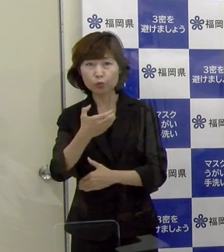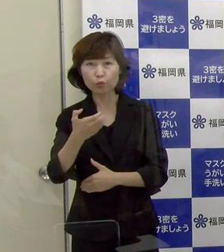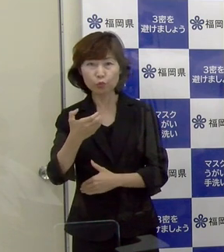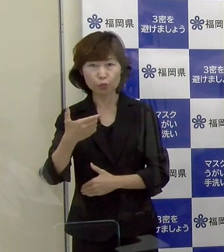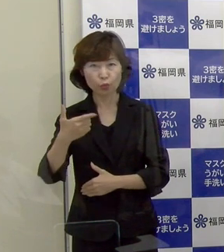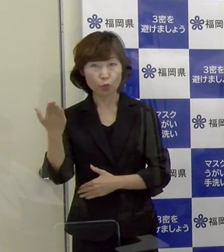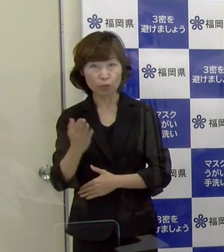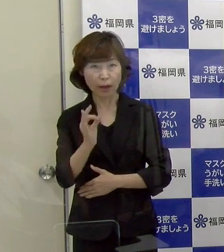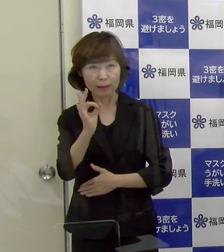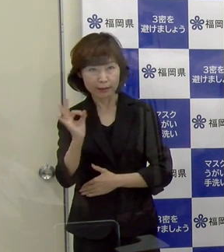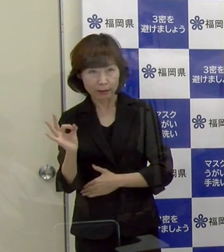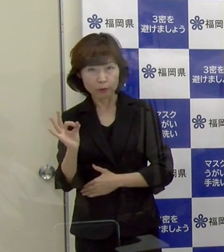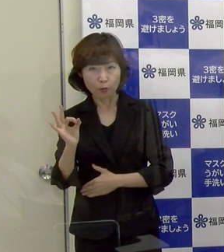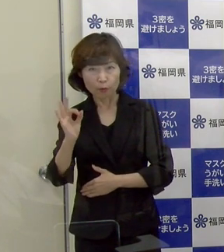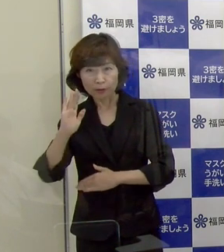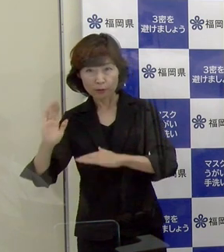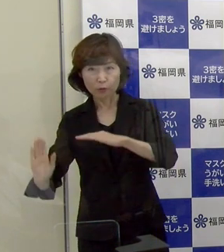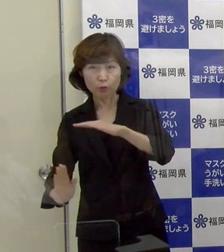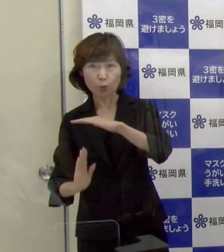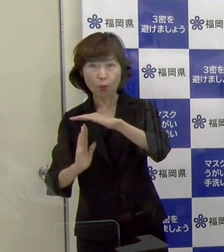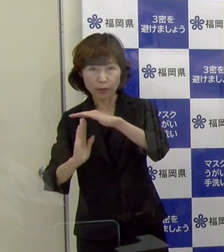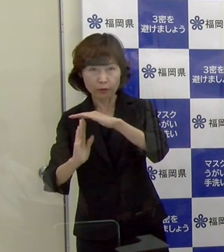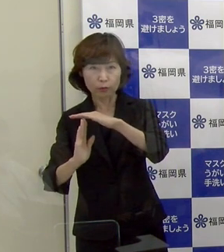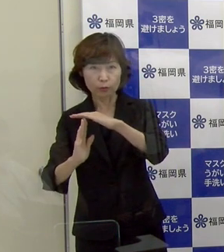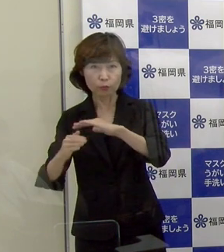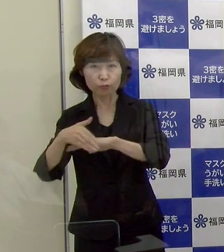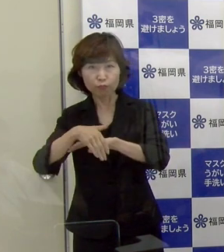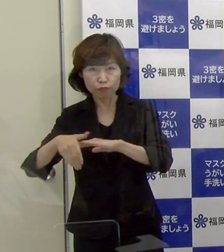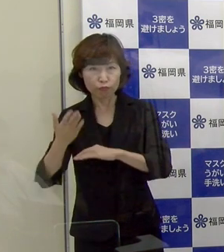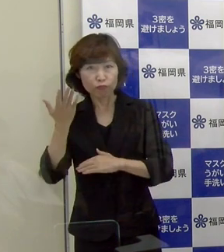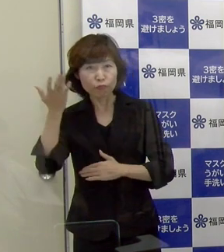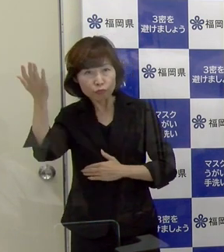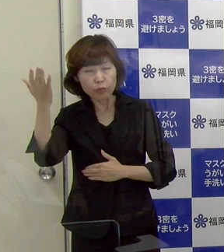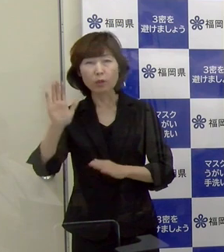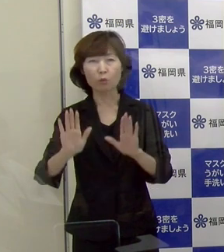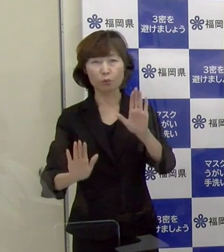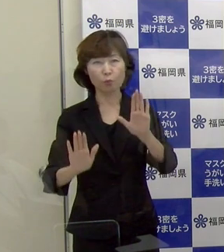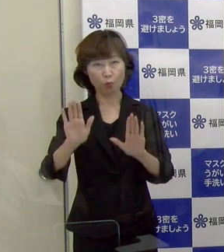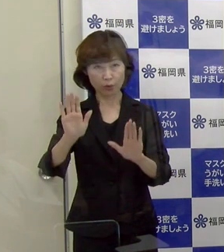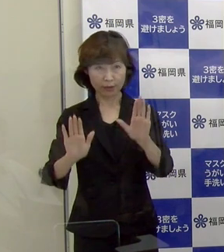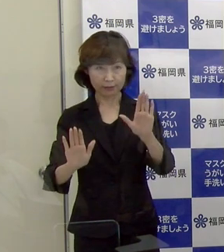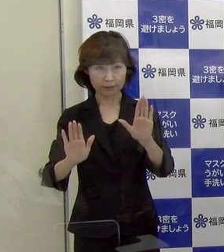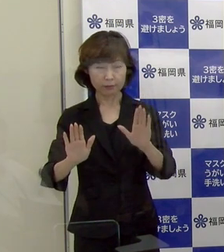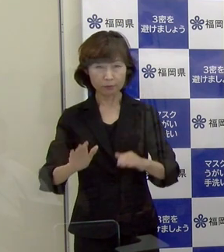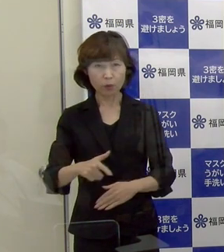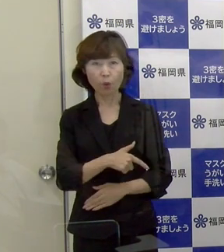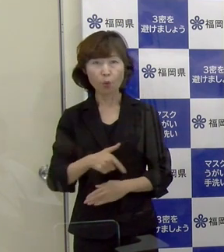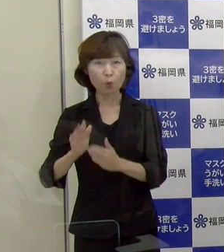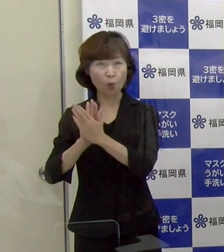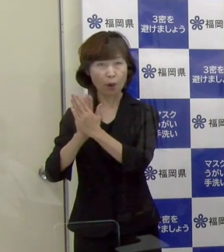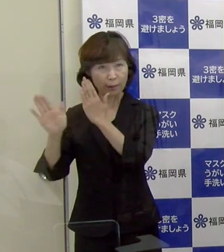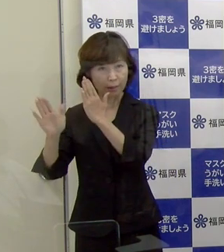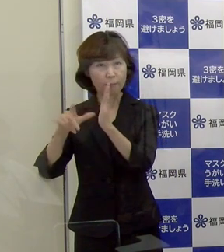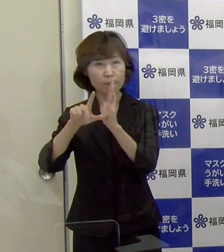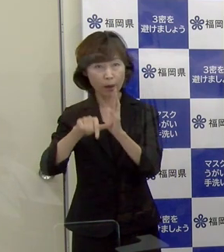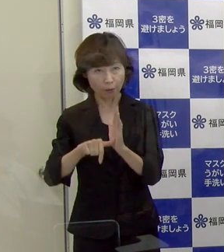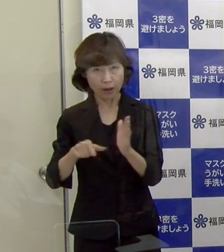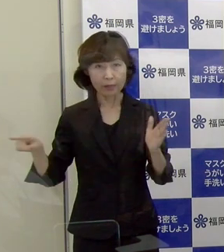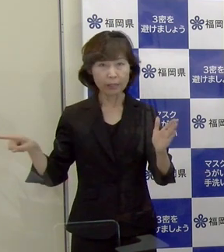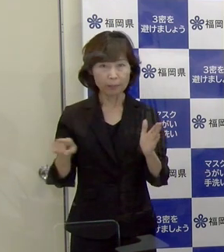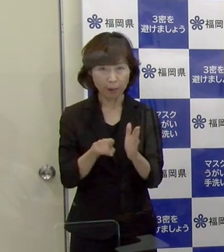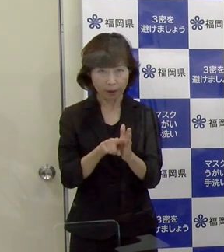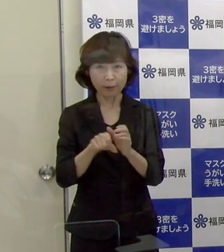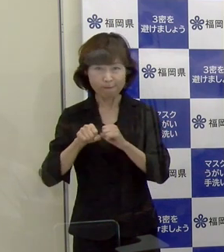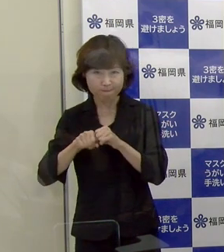するということでございますまあこういう状況でございます県ではこれまで6回